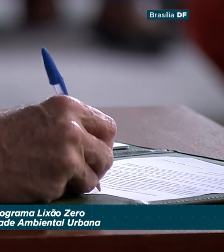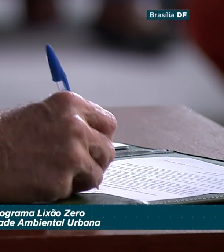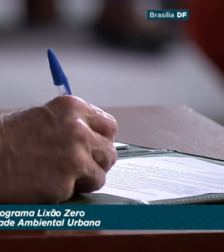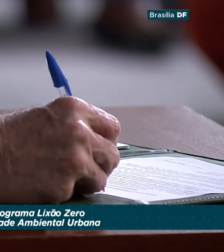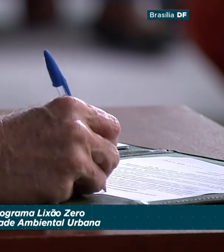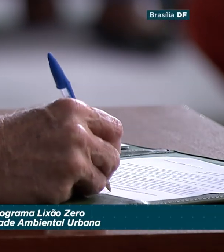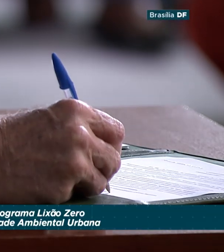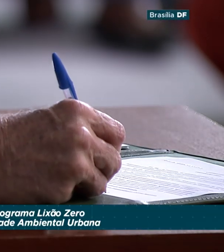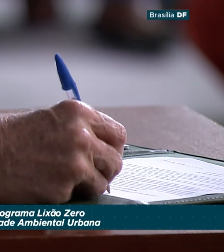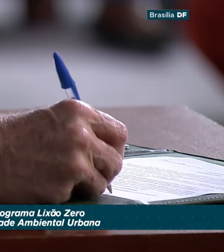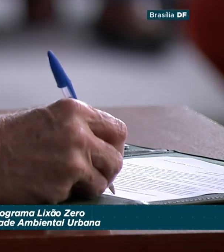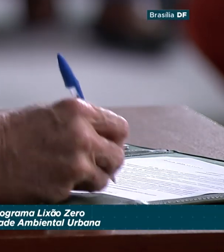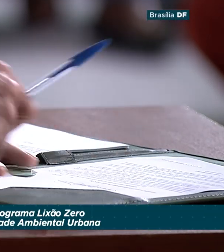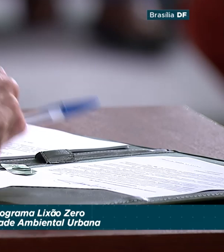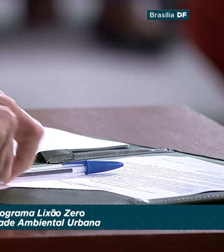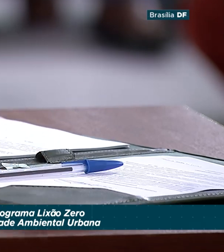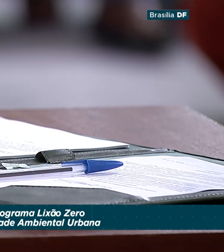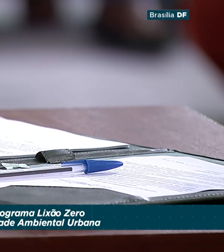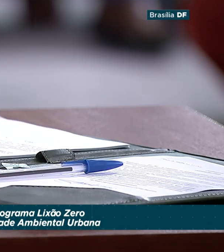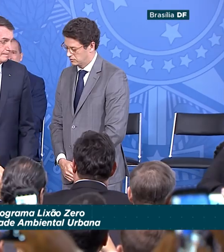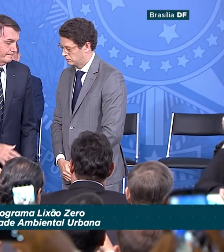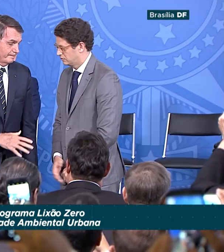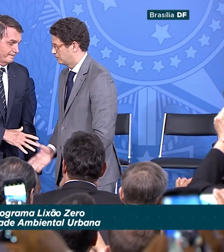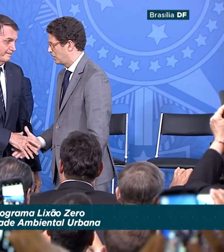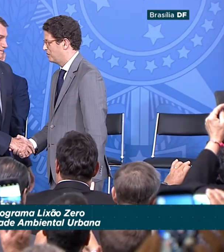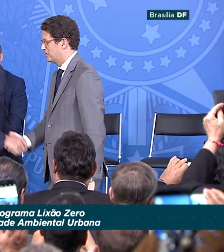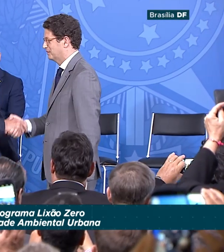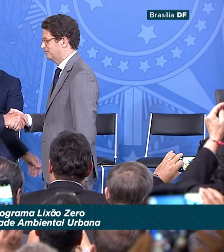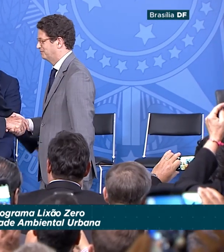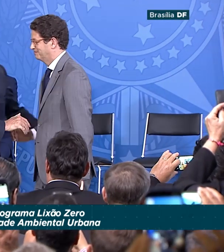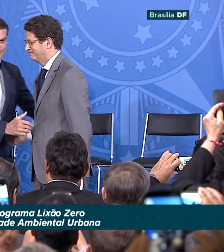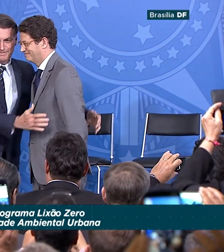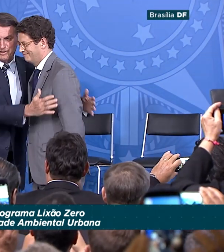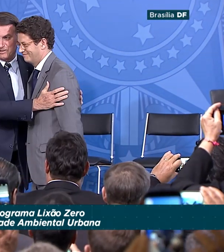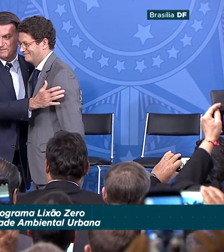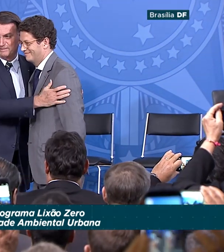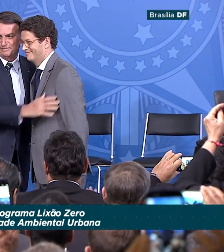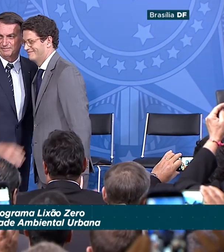2 de agosto de 2010, e complementa o decreto nº